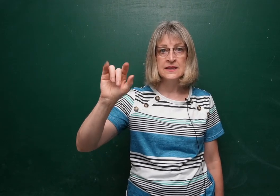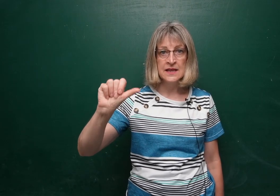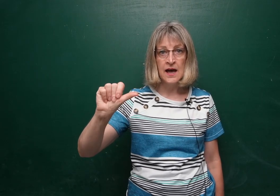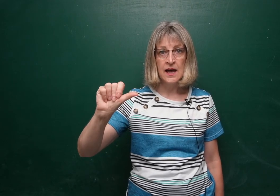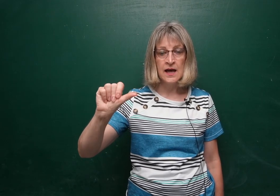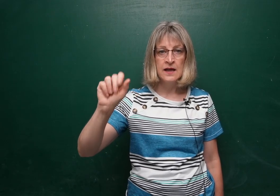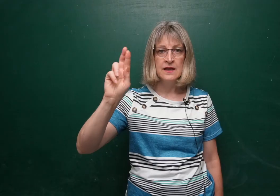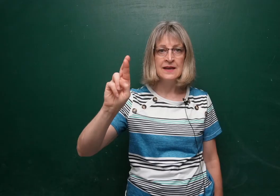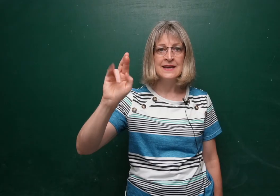ta.